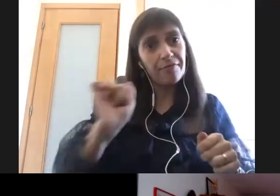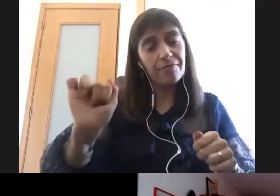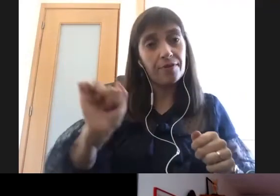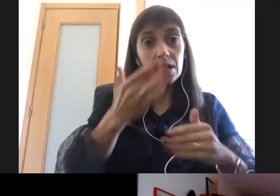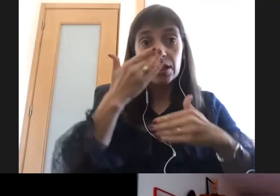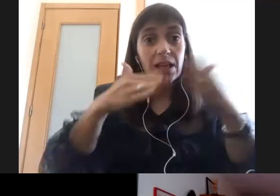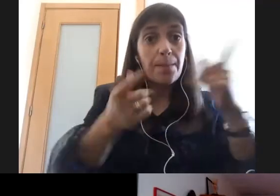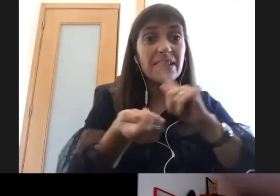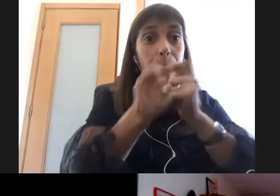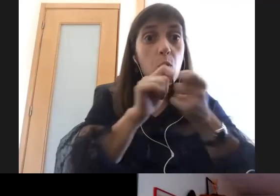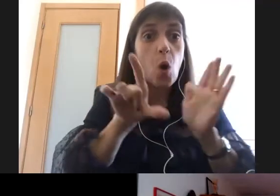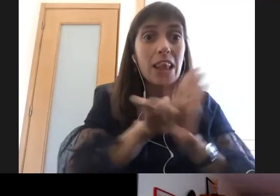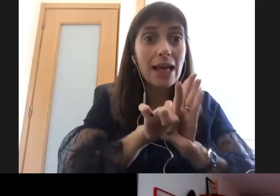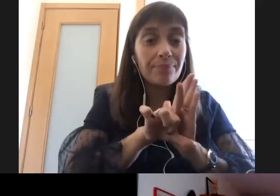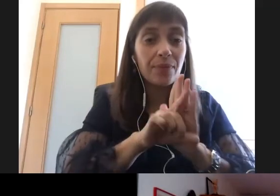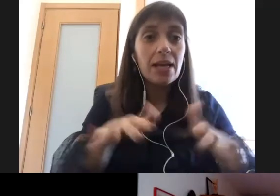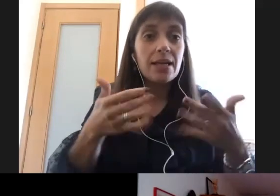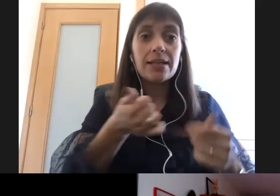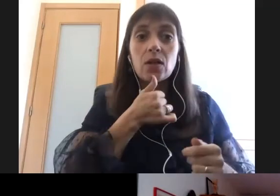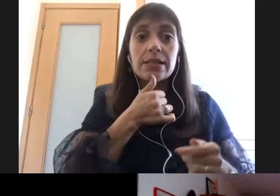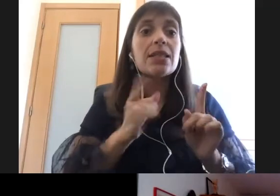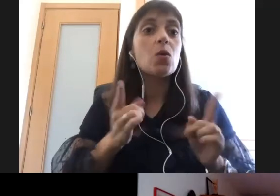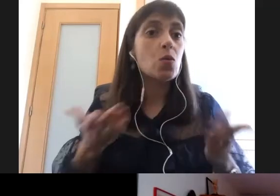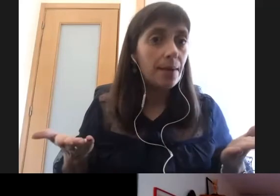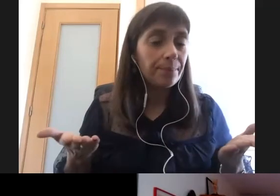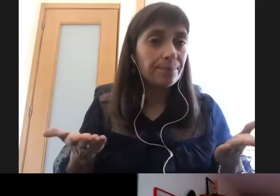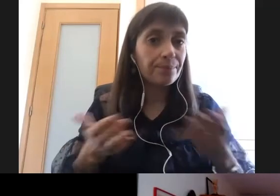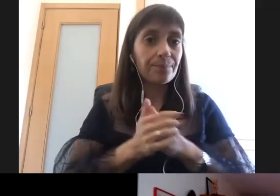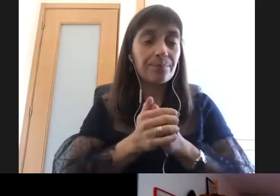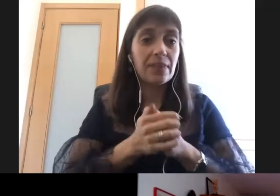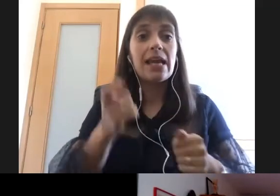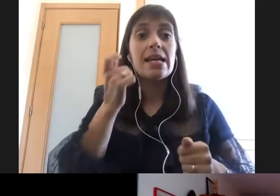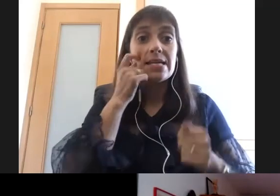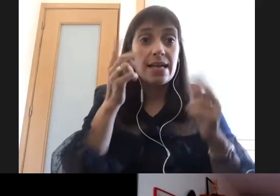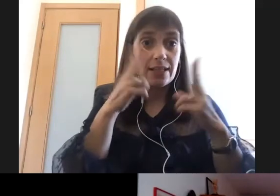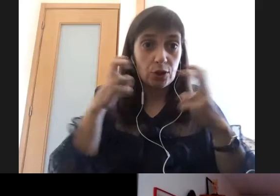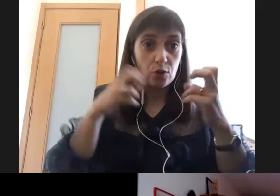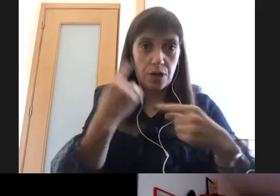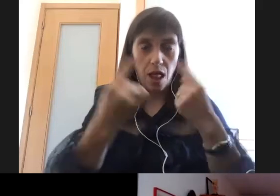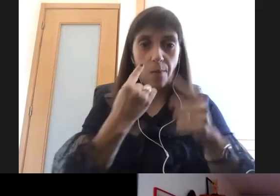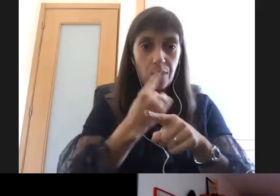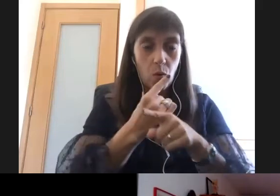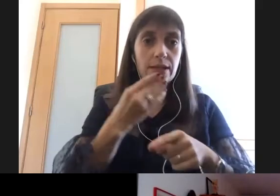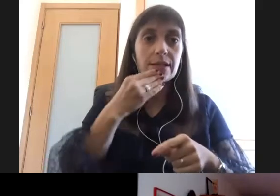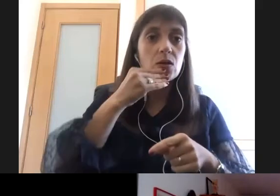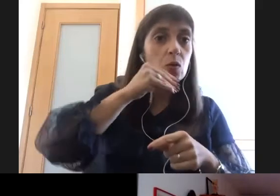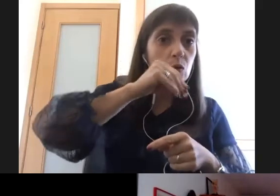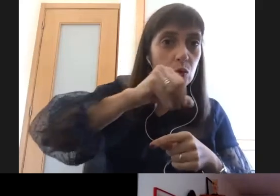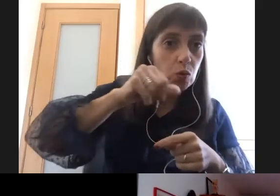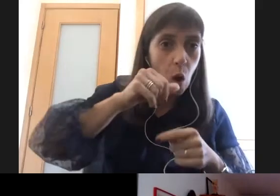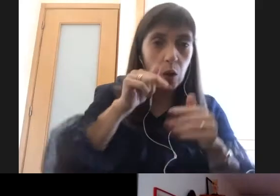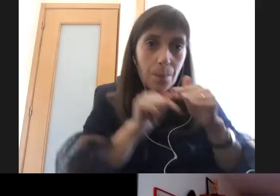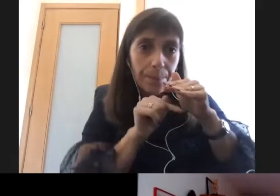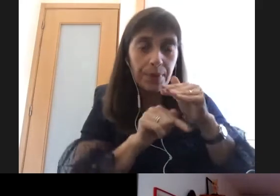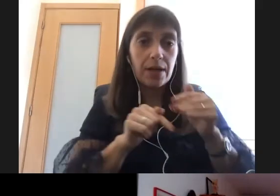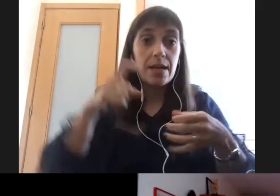e determinam que quem descobrir alguma coisa no subsolo da colônia portuguesa